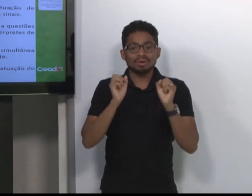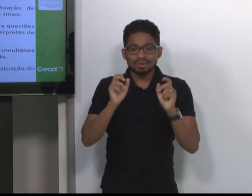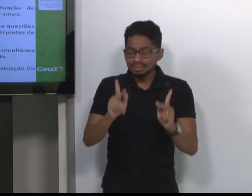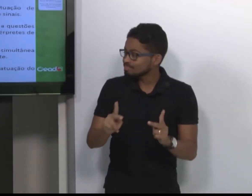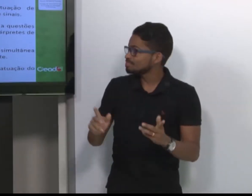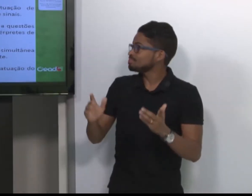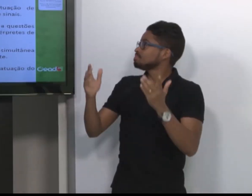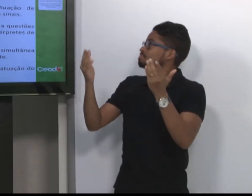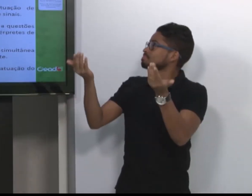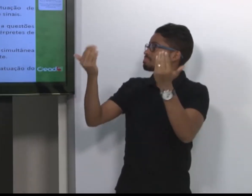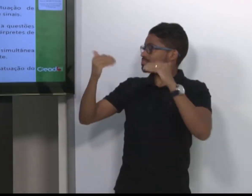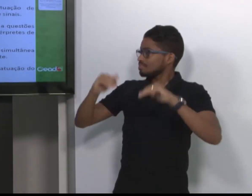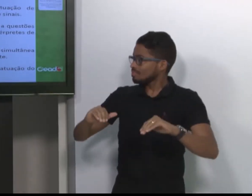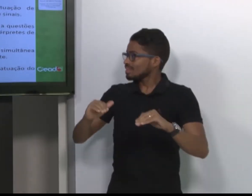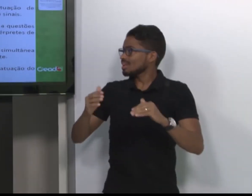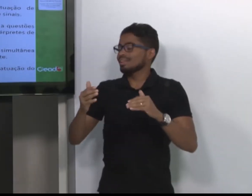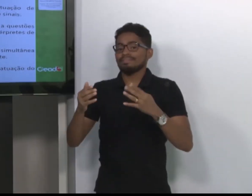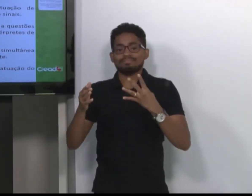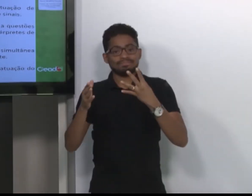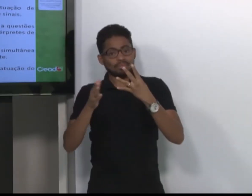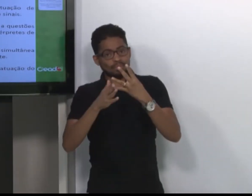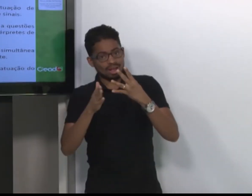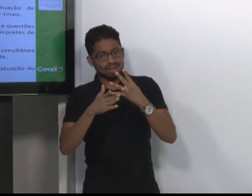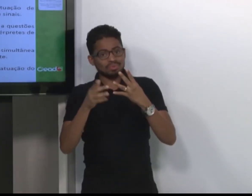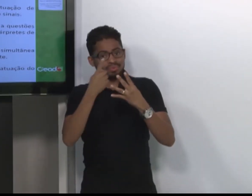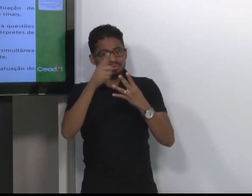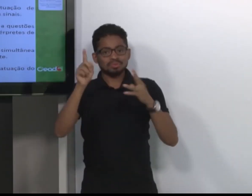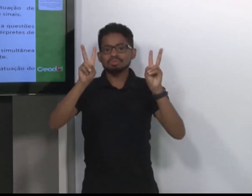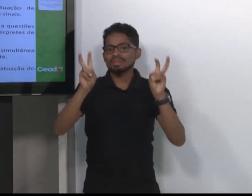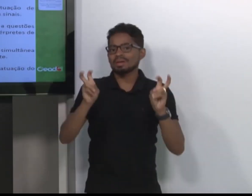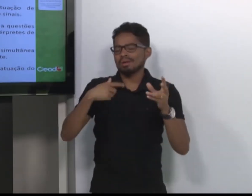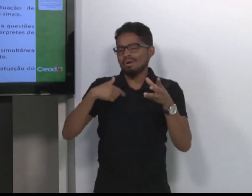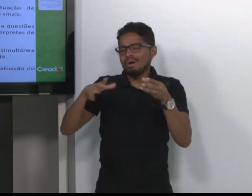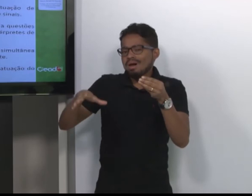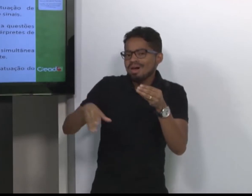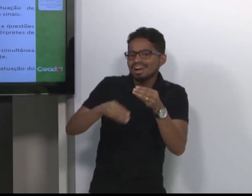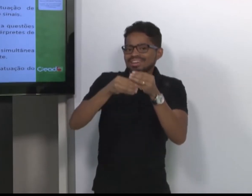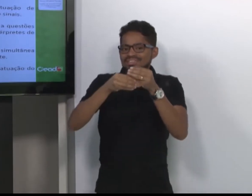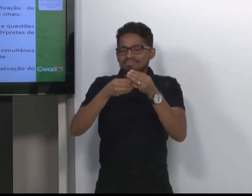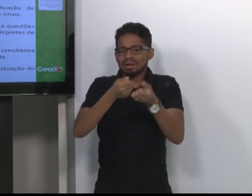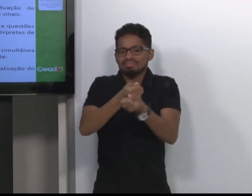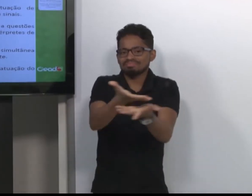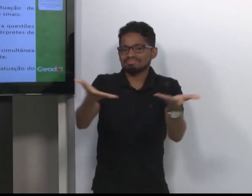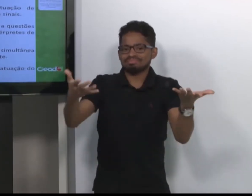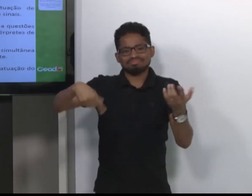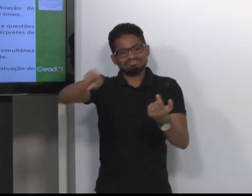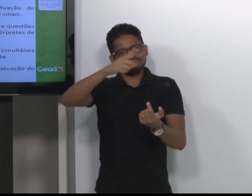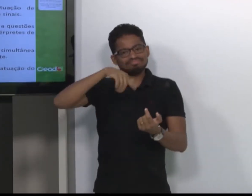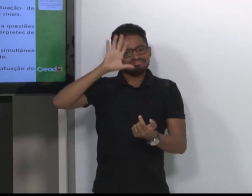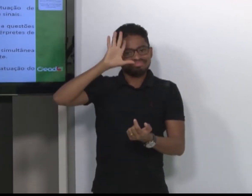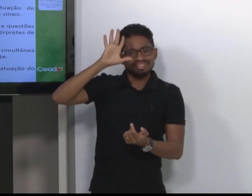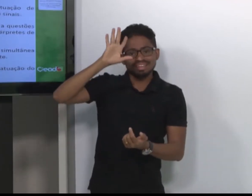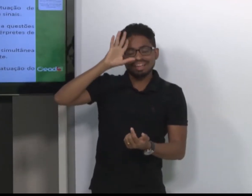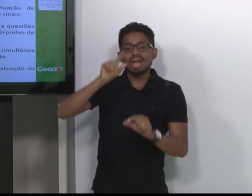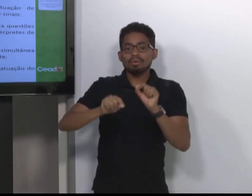trabalho. Vocês vão aprender de forma clara sobre isso. Quarto e último tema